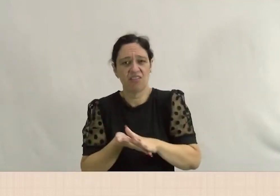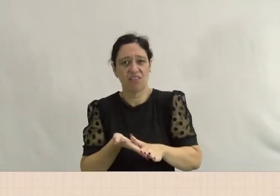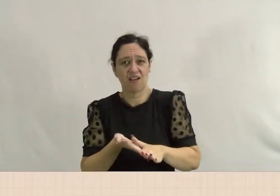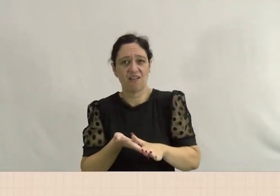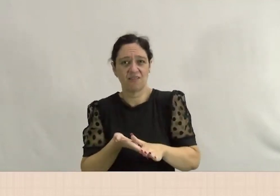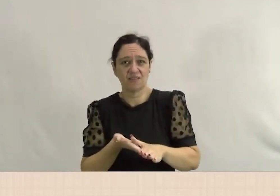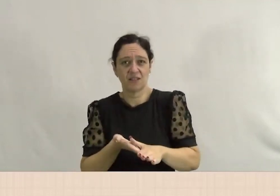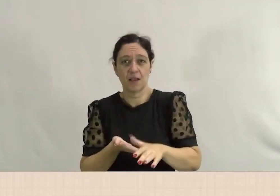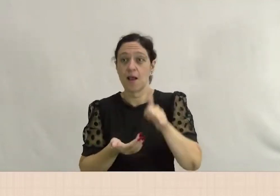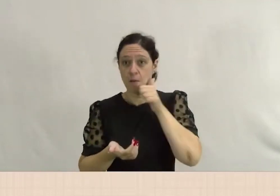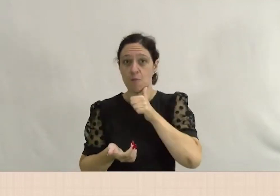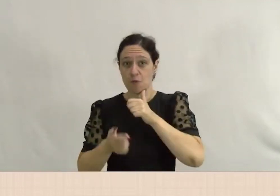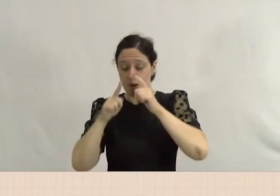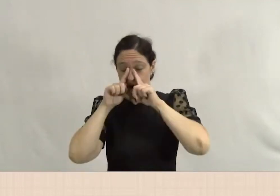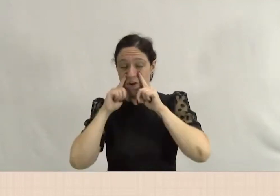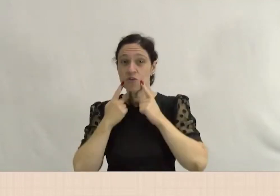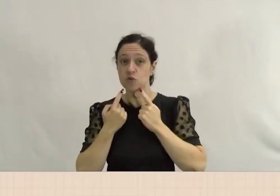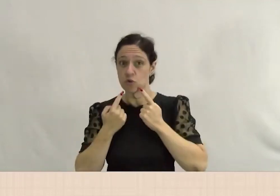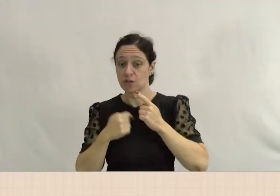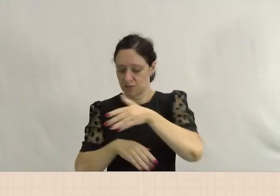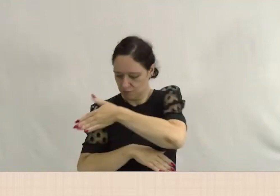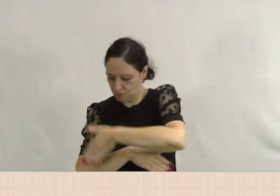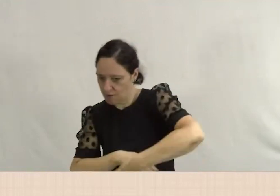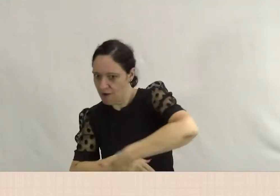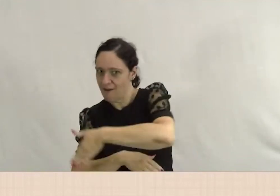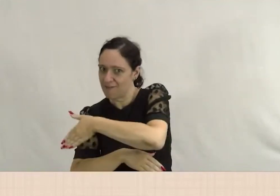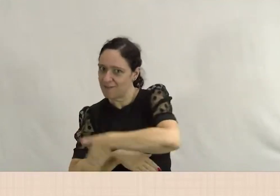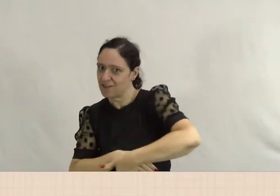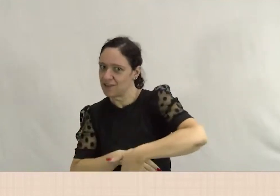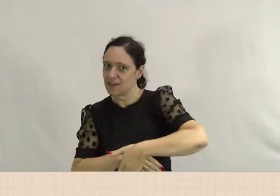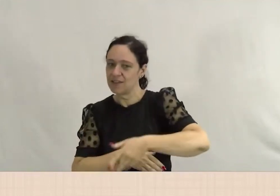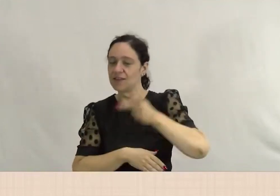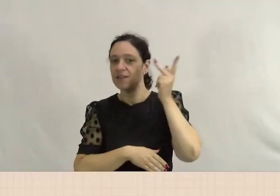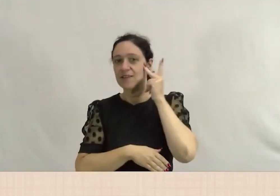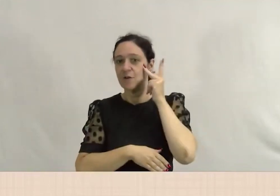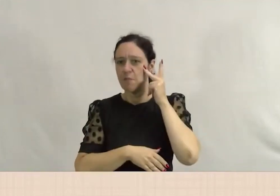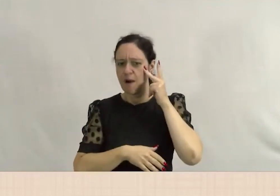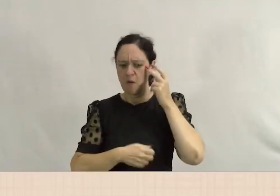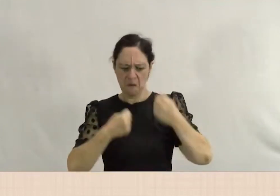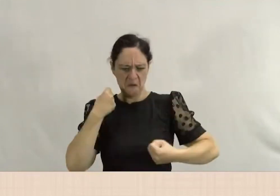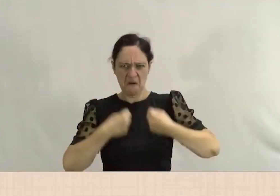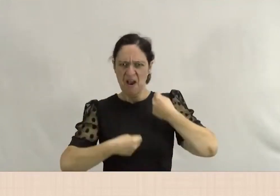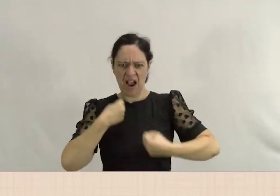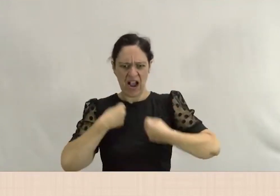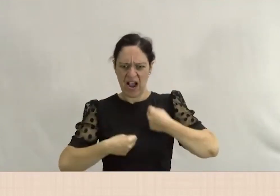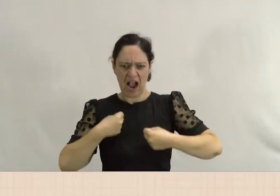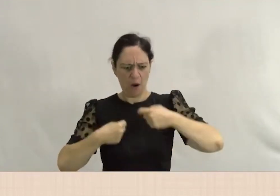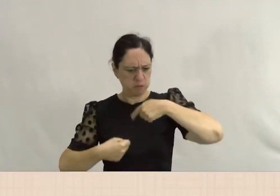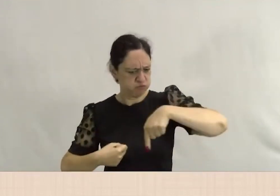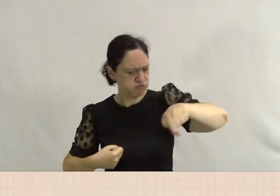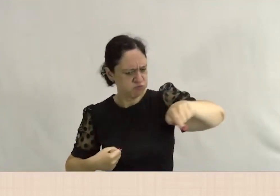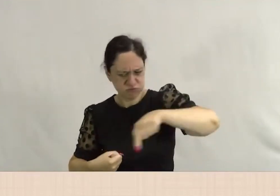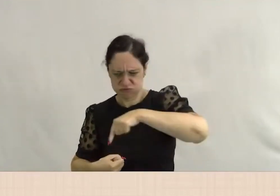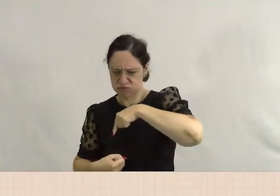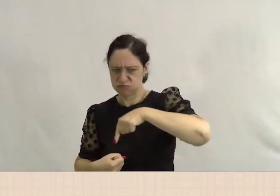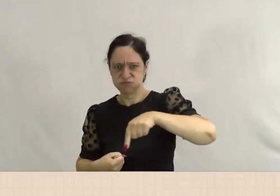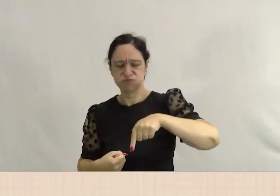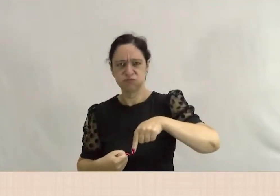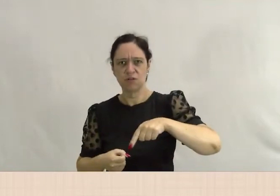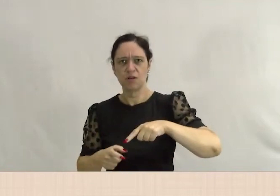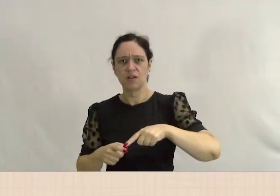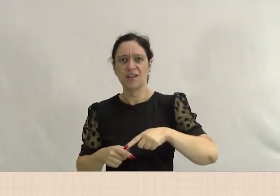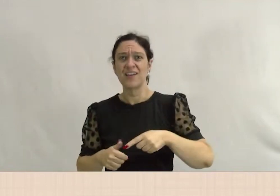Falando em prantos. E na Avenida Paulista, eu estou vendo tantos carros passarem aqui. Pela primeira vez na vida, nunca tive